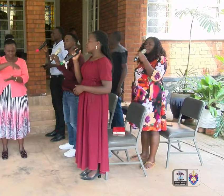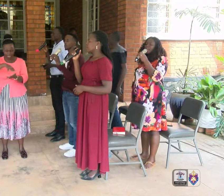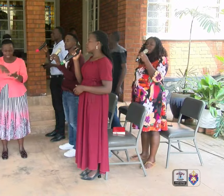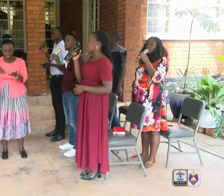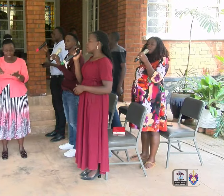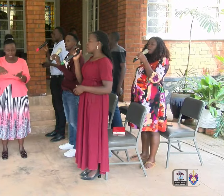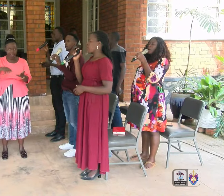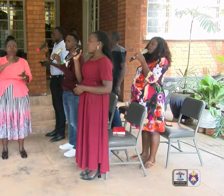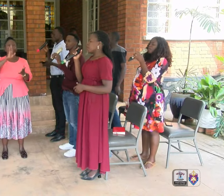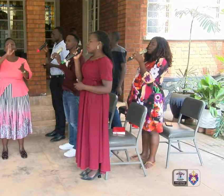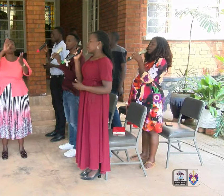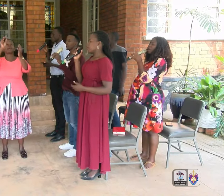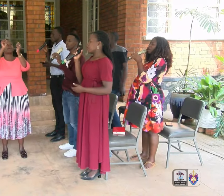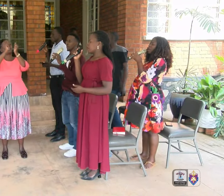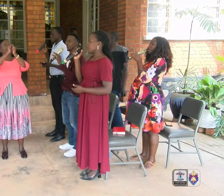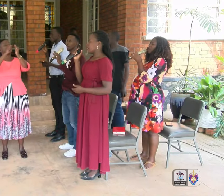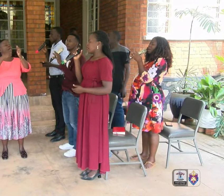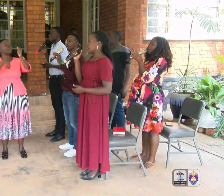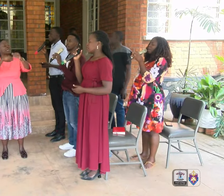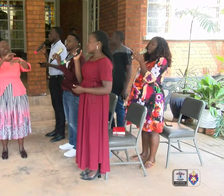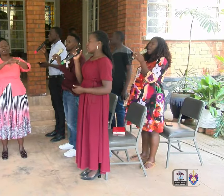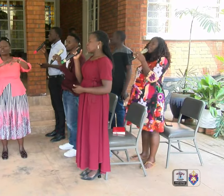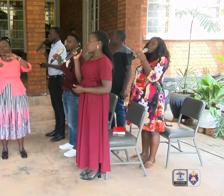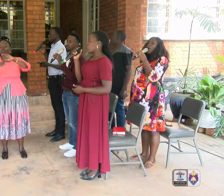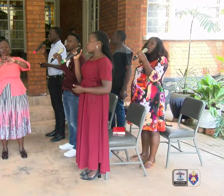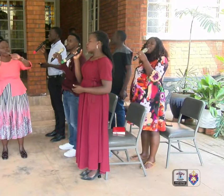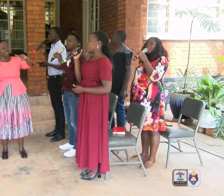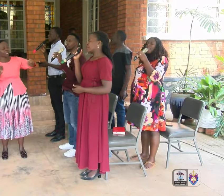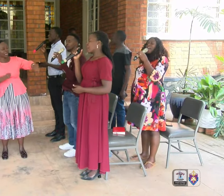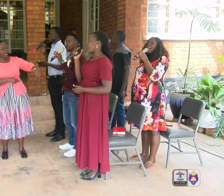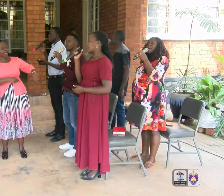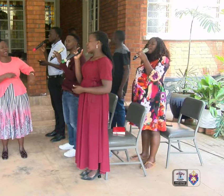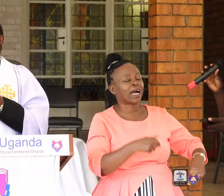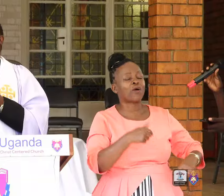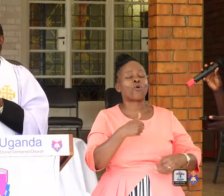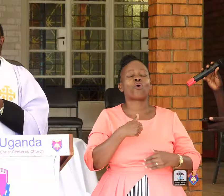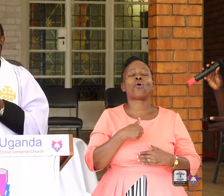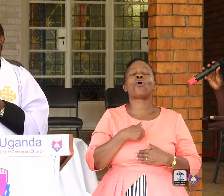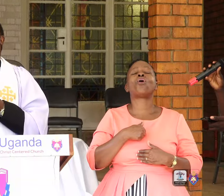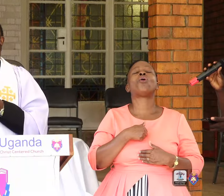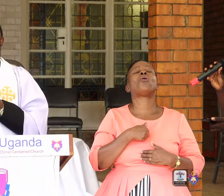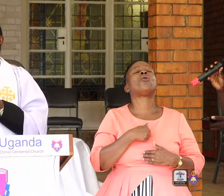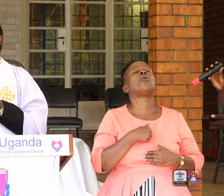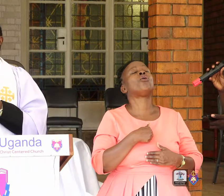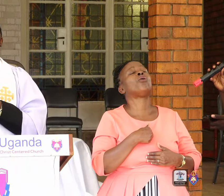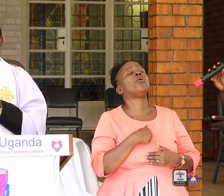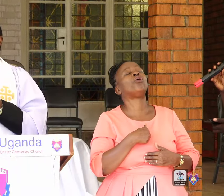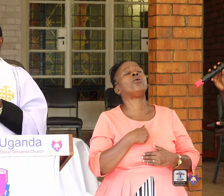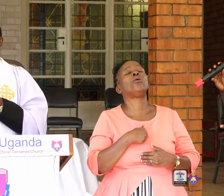Bera nange Bera nange Tone kakao